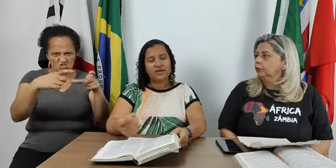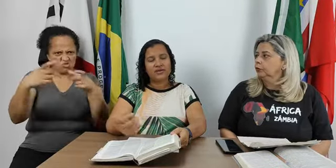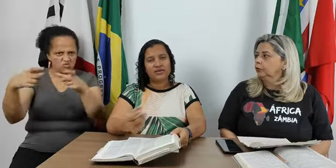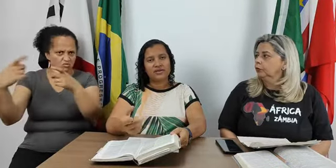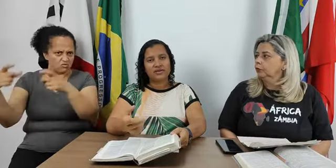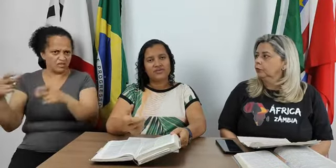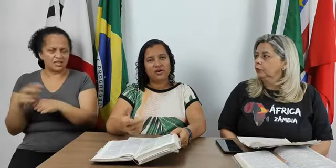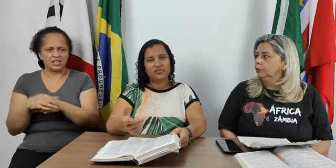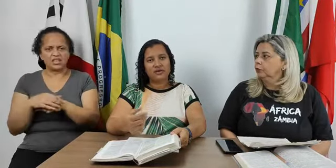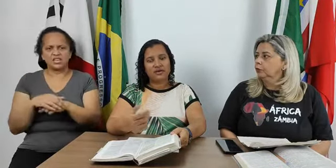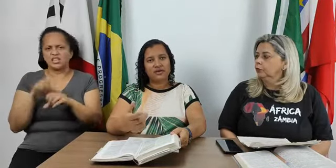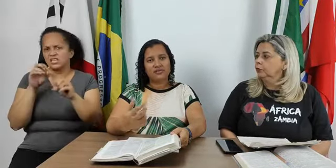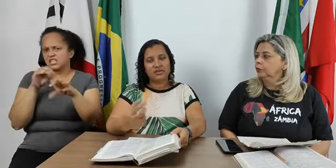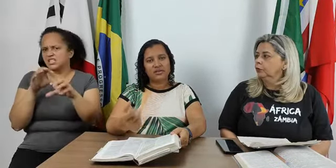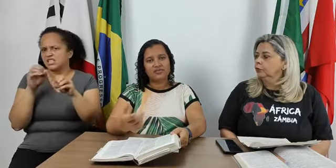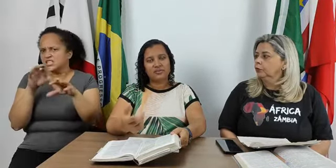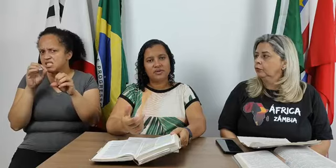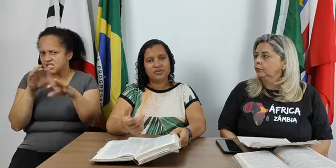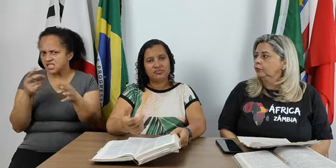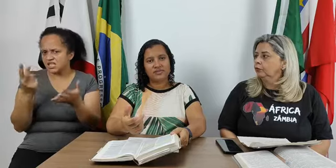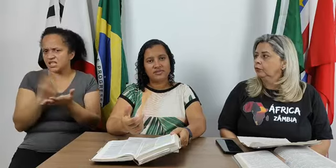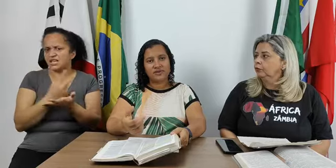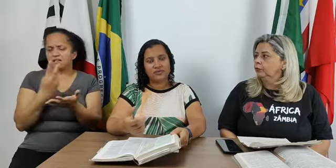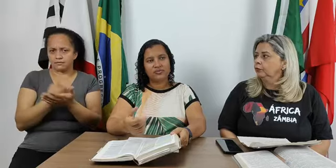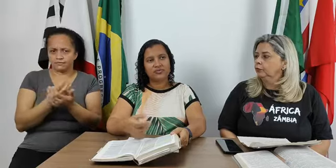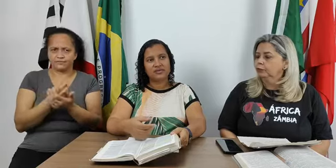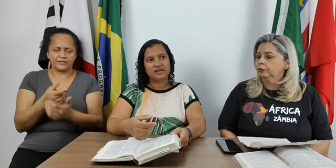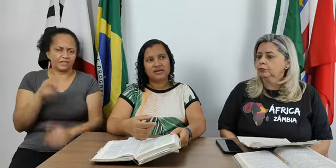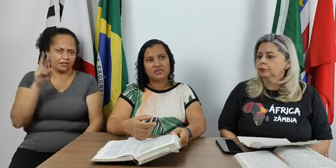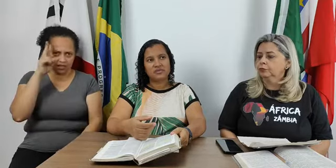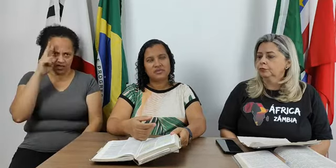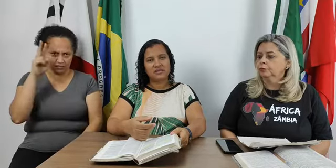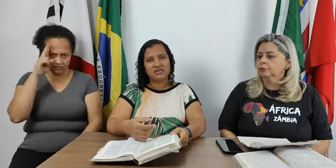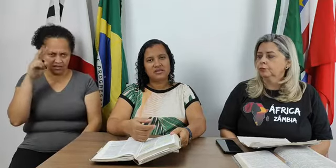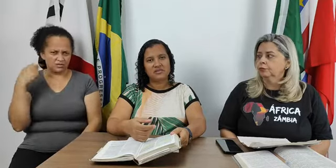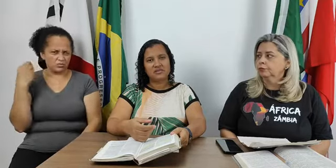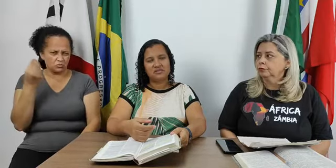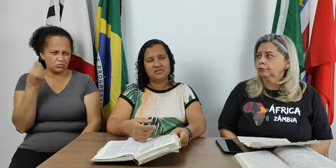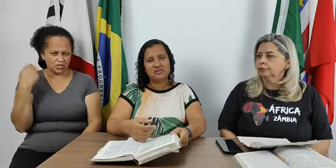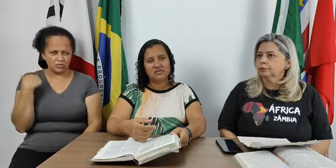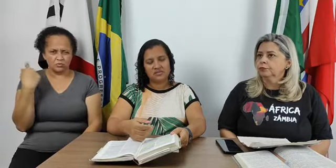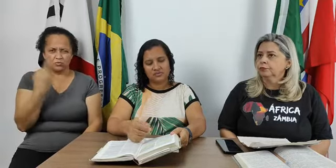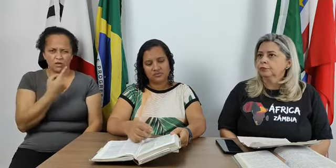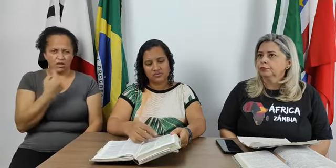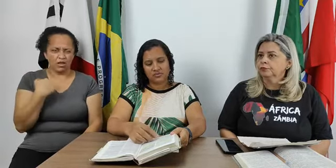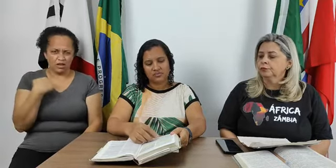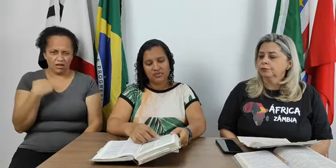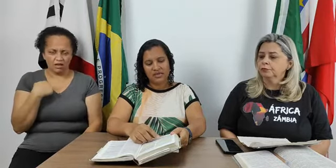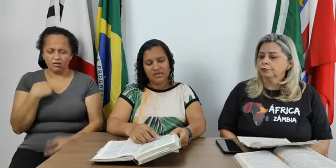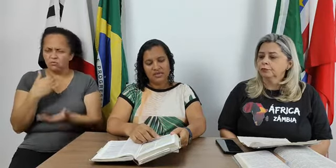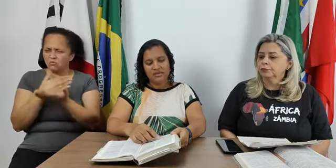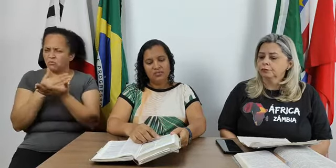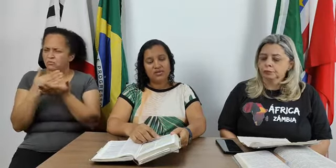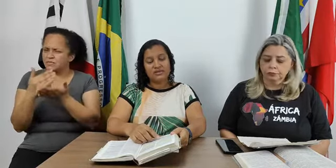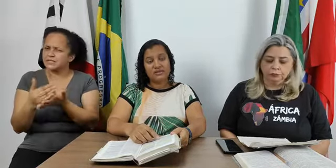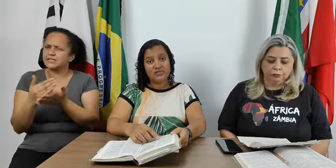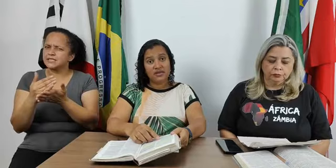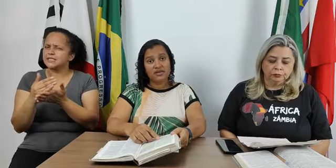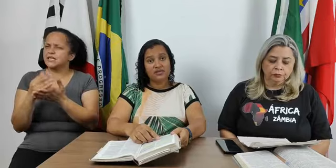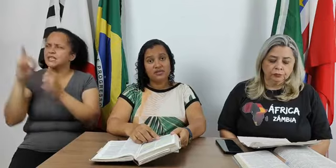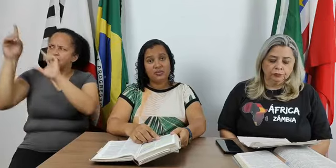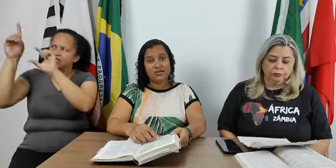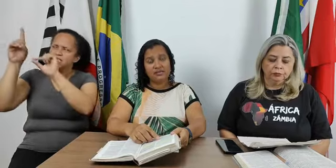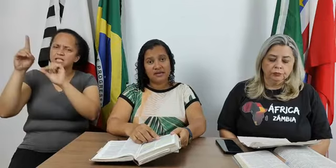eu lembrei agora, né, de algo do início da minha conversão, quando eu tinha lá uns 15, 16 anos. E